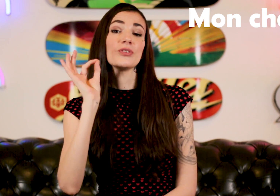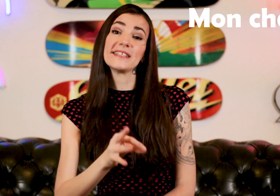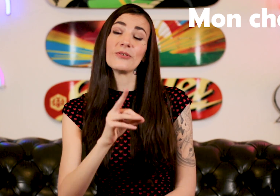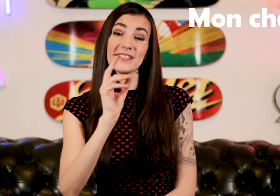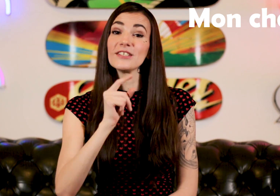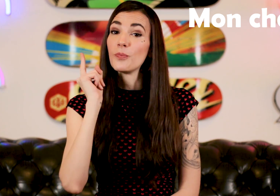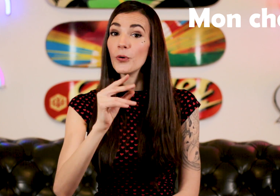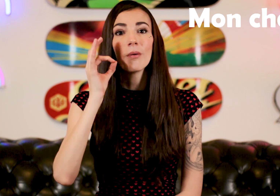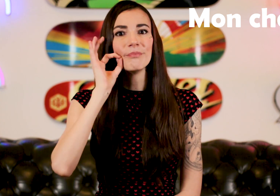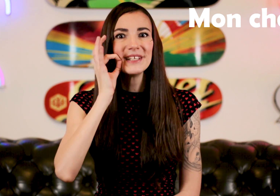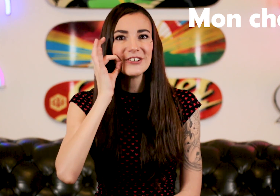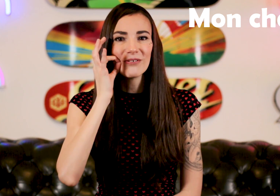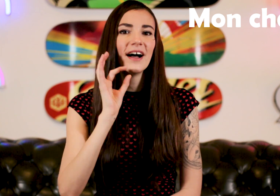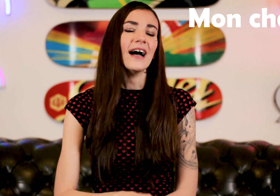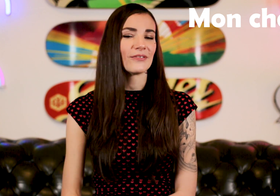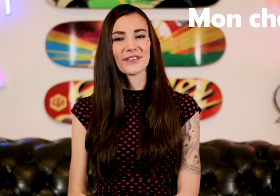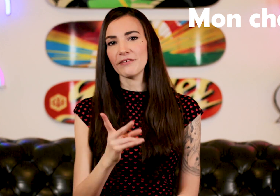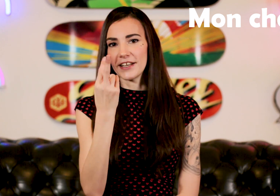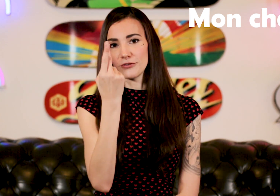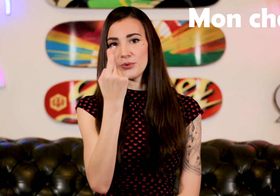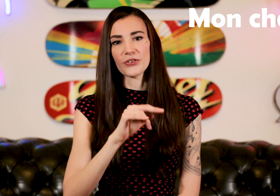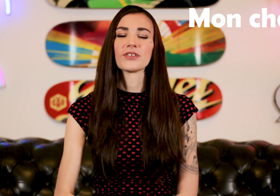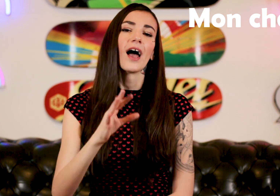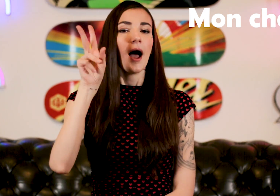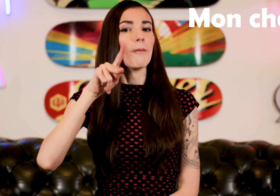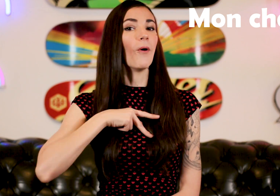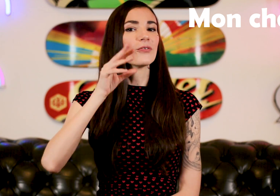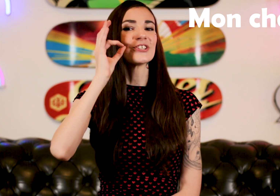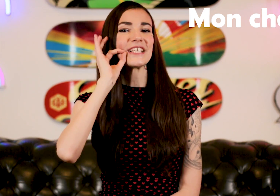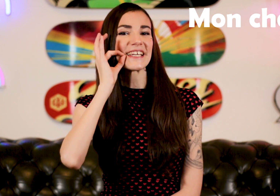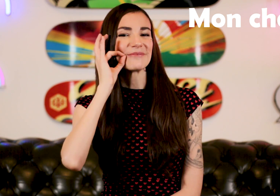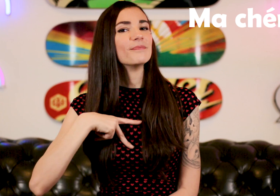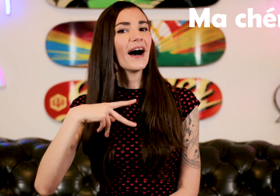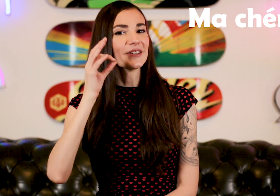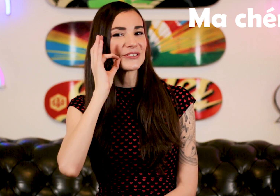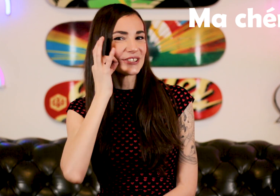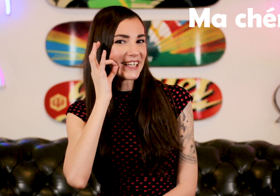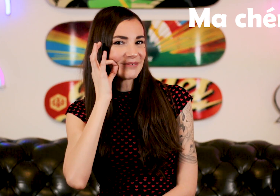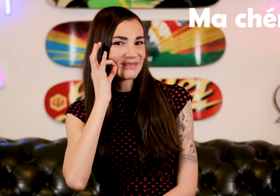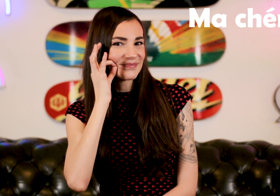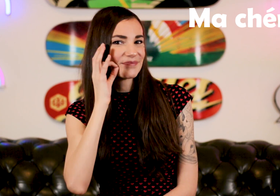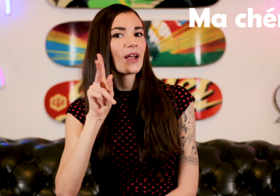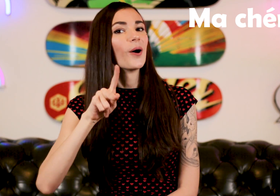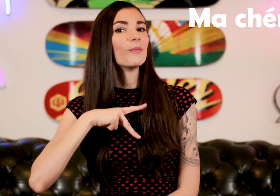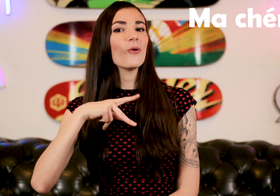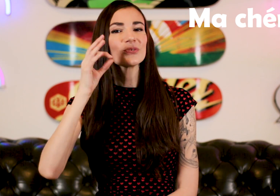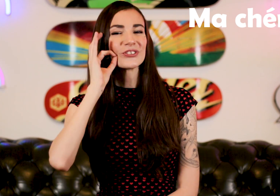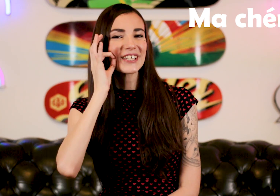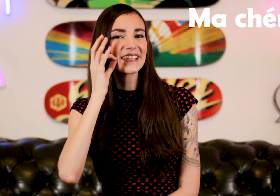aussi le signe pour mignon. Donc c'est voilà, double sens. Mon chéri ou ma chérie. Mon chéri